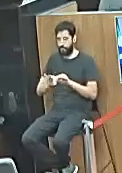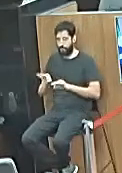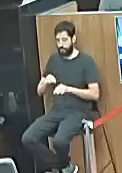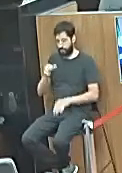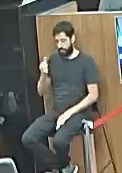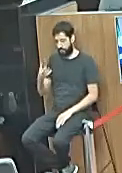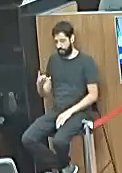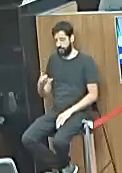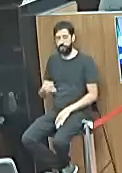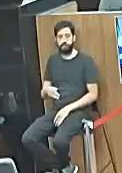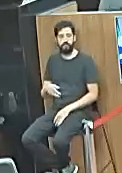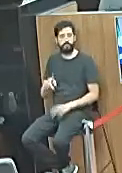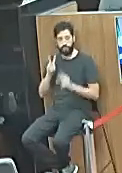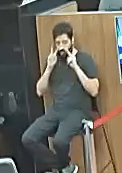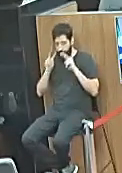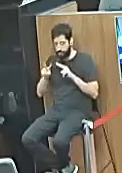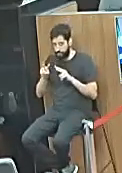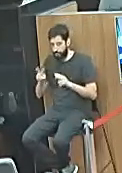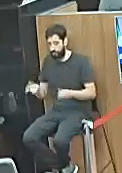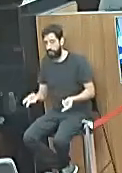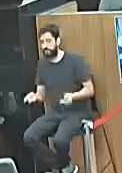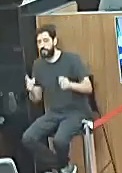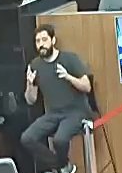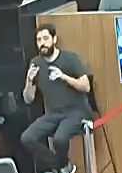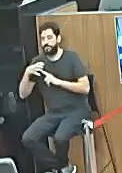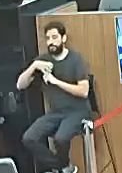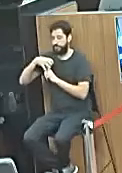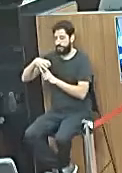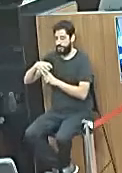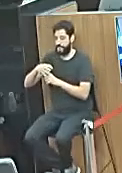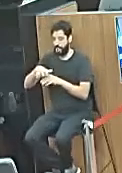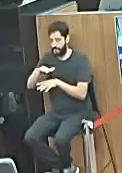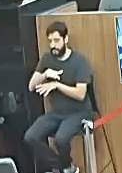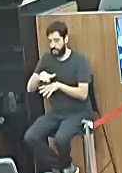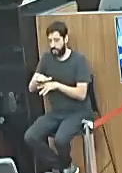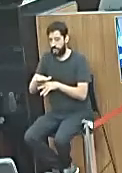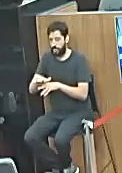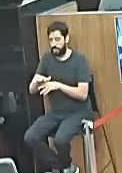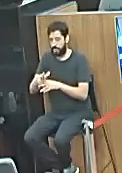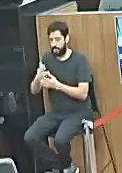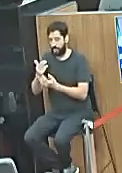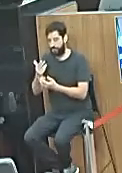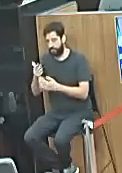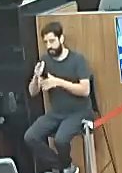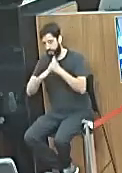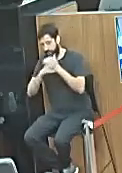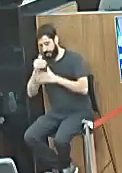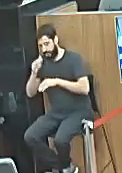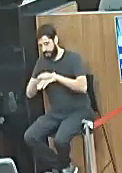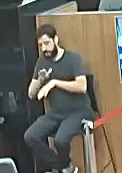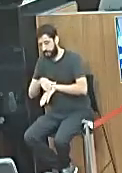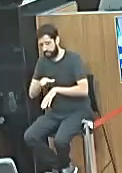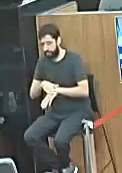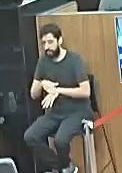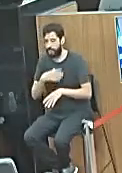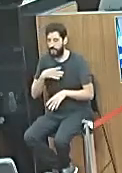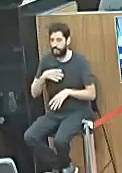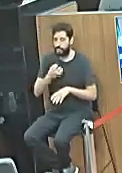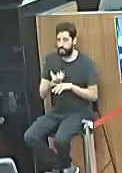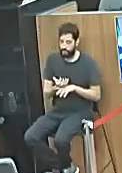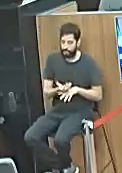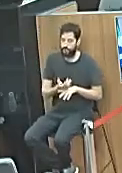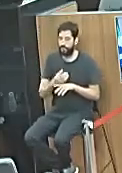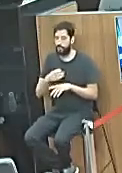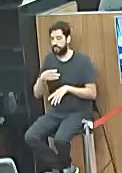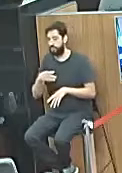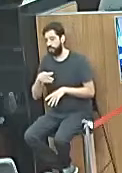64 visando a realização de feiras regionais e artesanato em 2020 na cidade de diamantina poços de caldas são lourenço